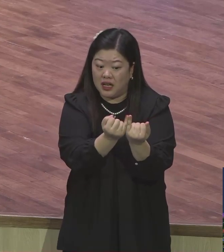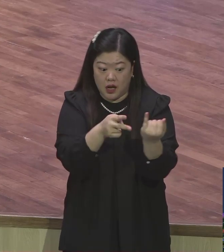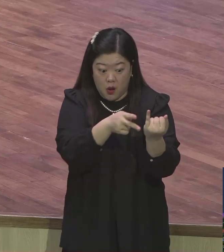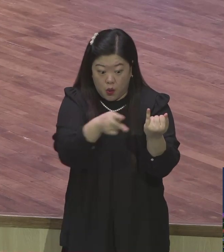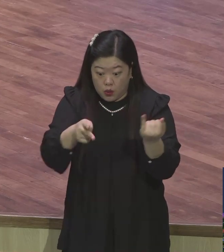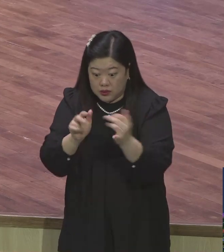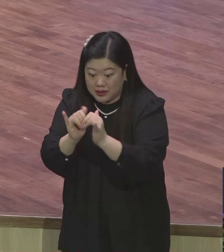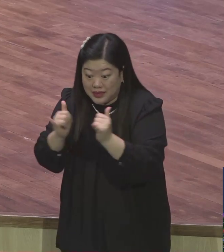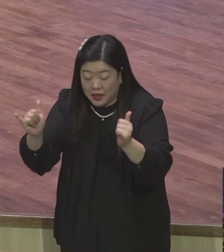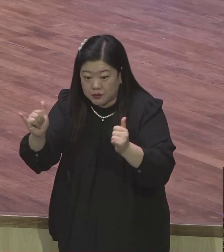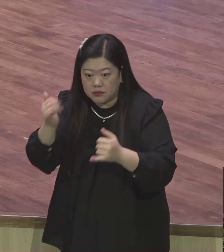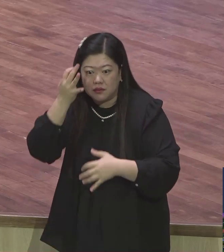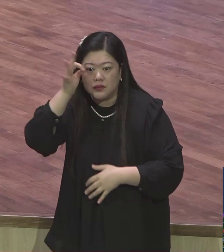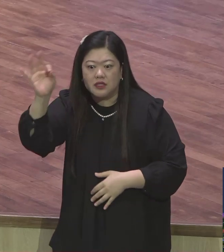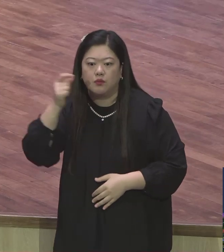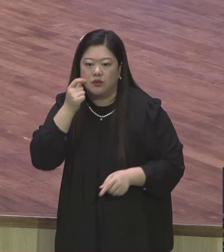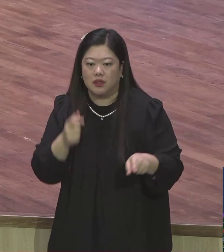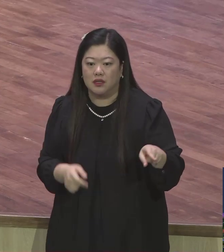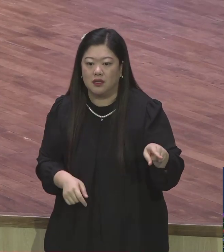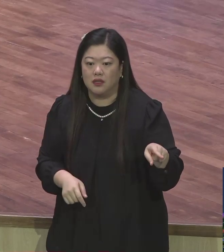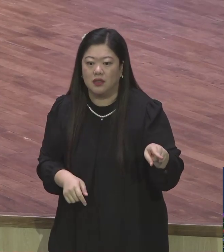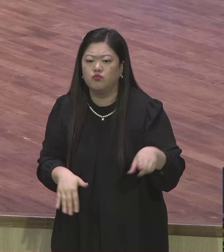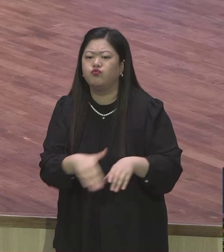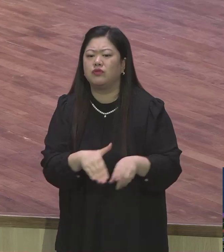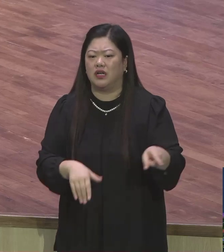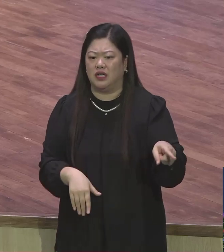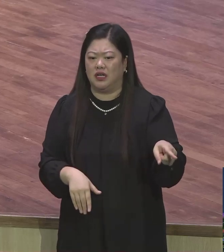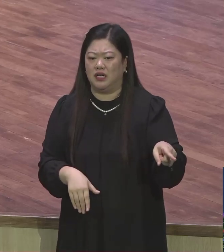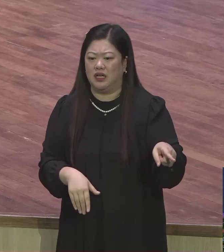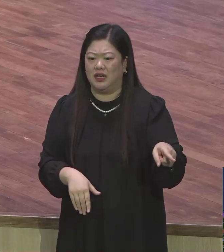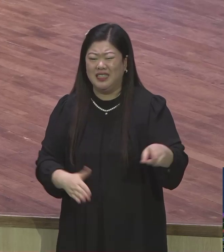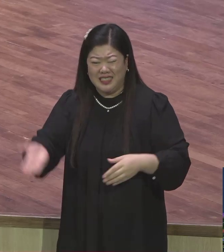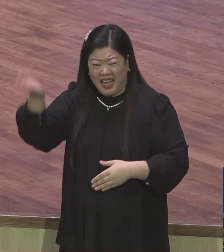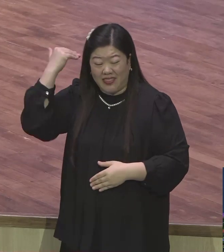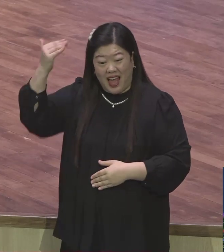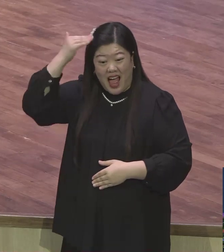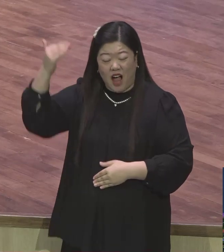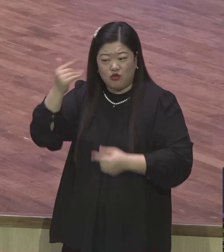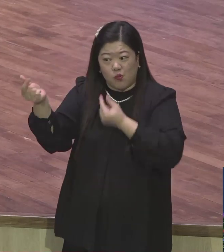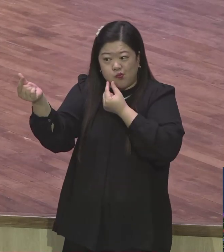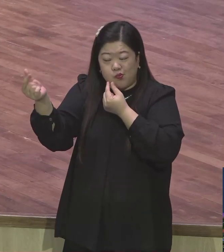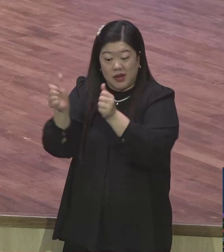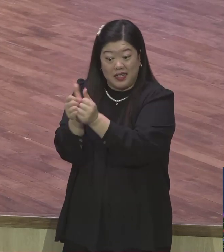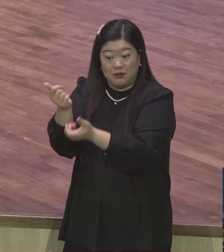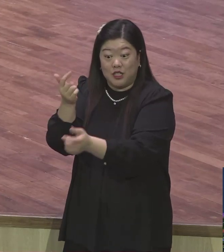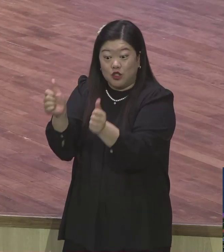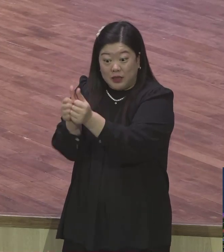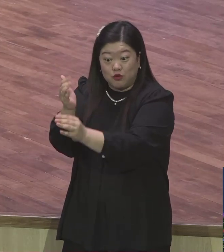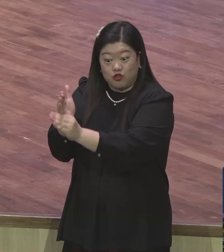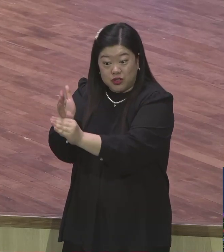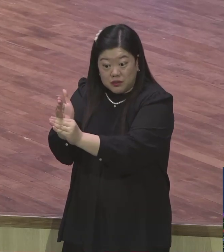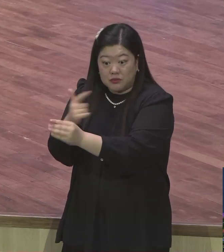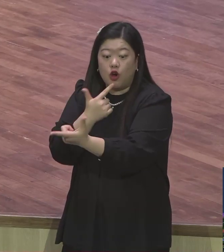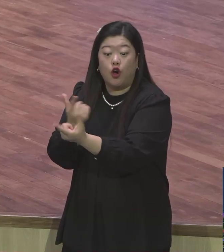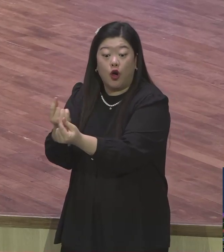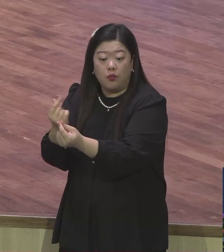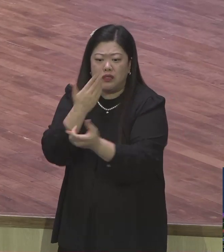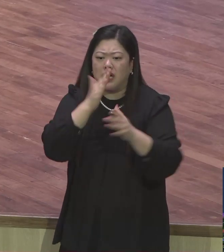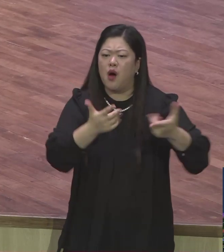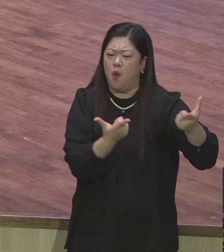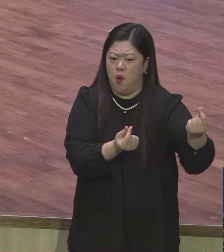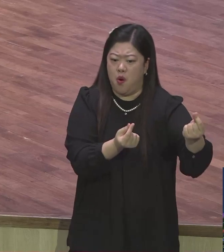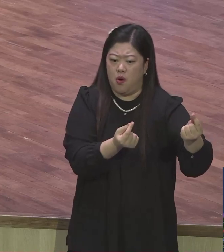그런 문화적 배경에서 있었는데, 이 상황에서 볼 때 베베,